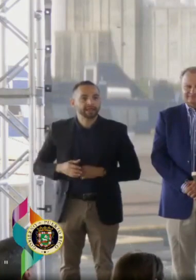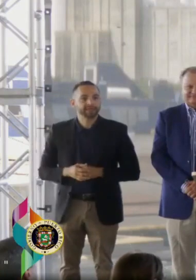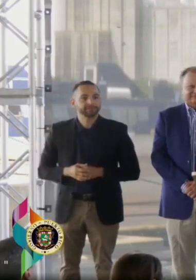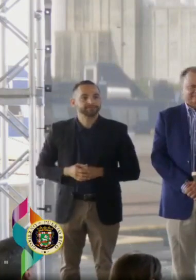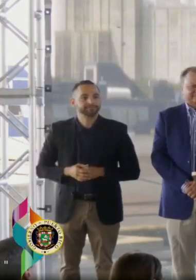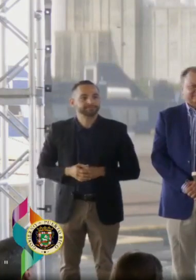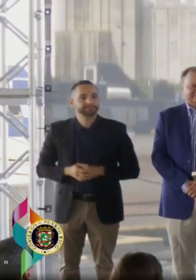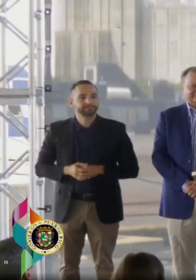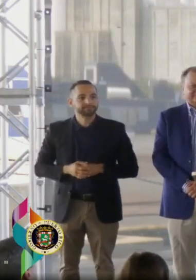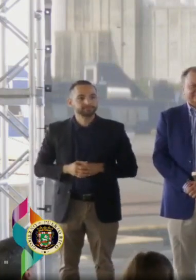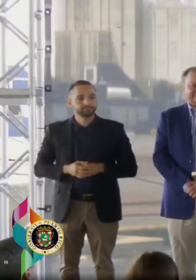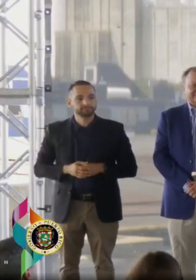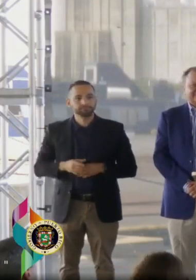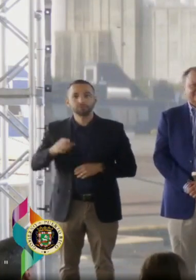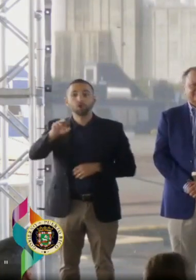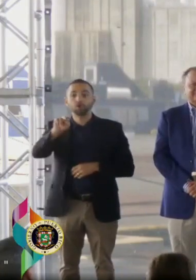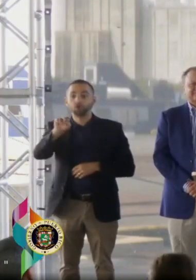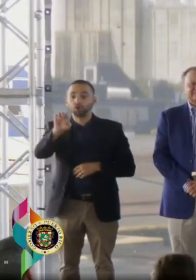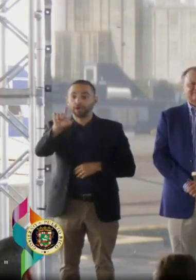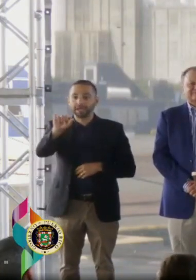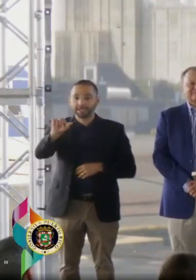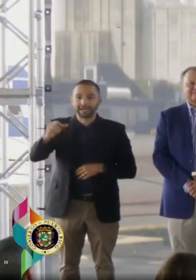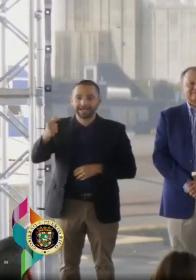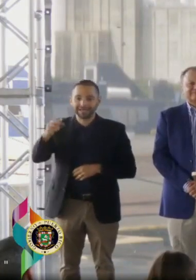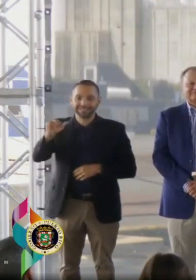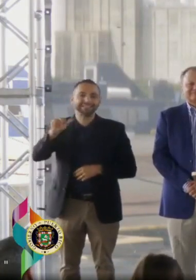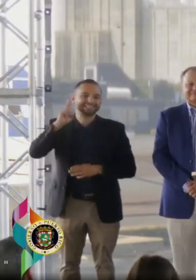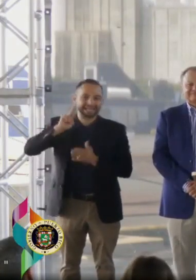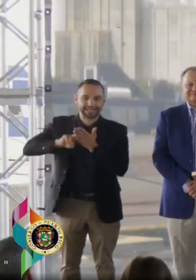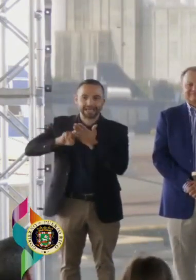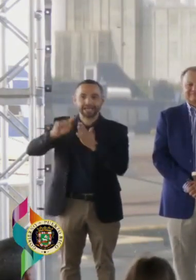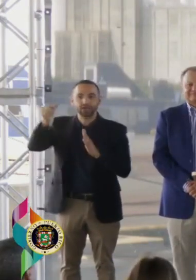de Noelia García nuestra secretaria de la